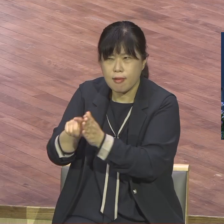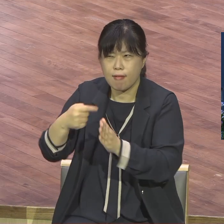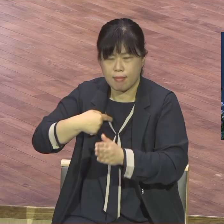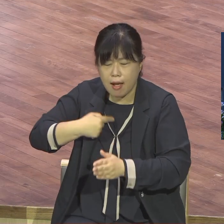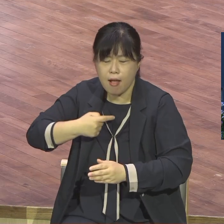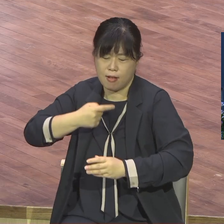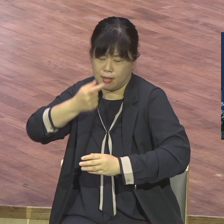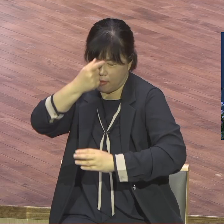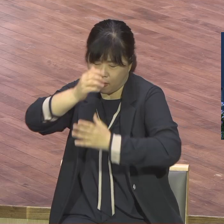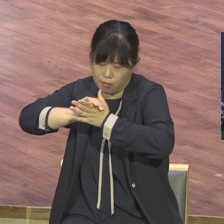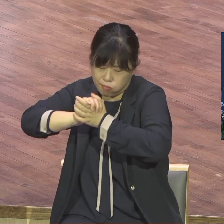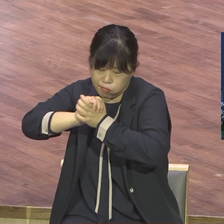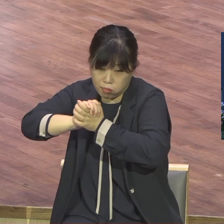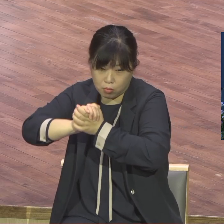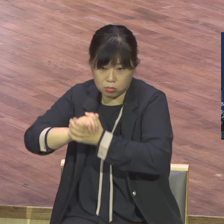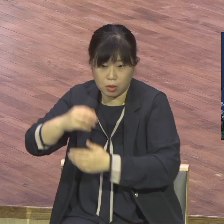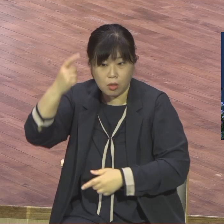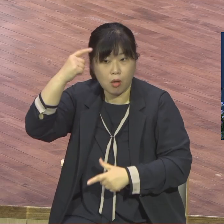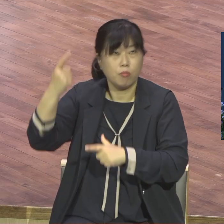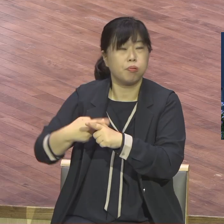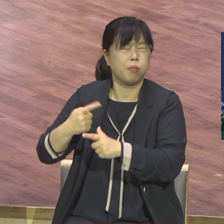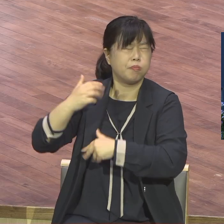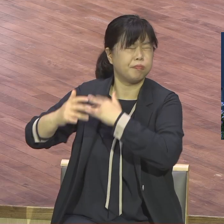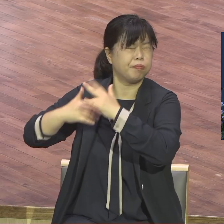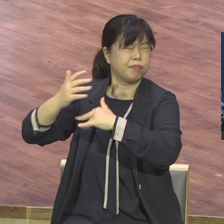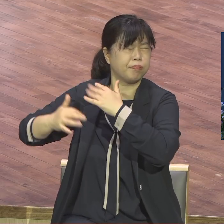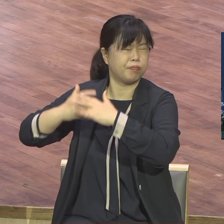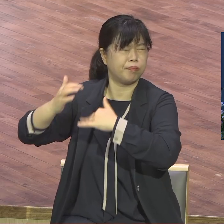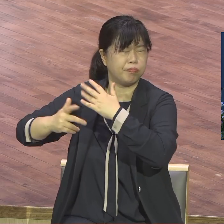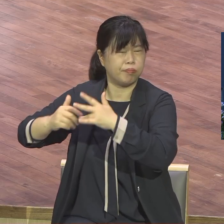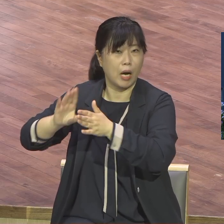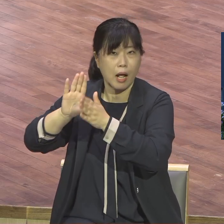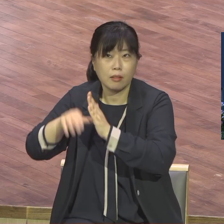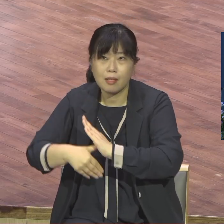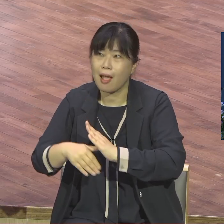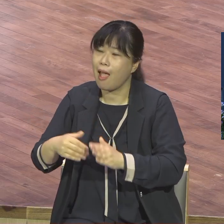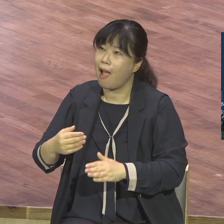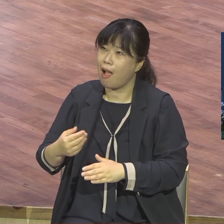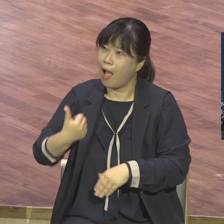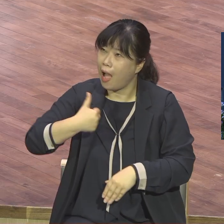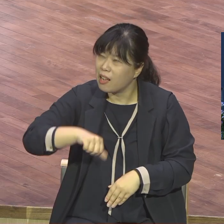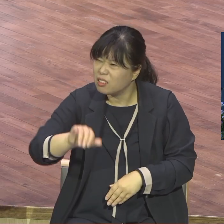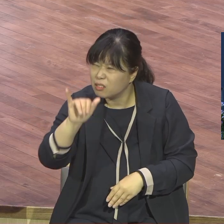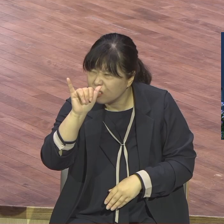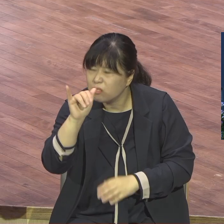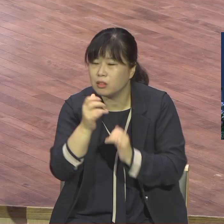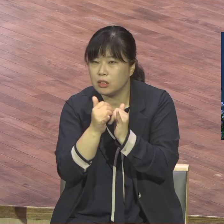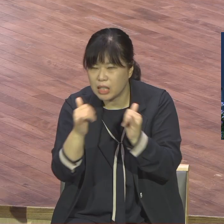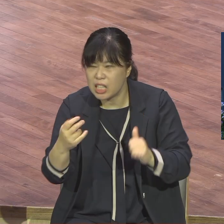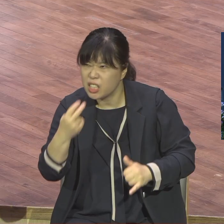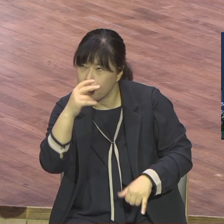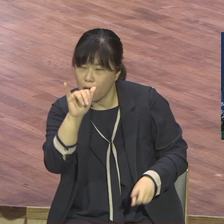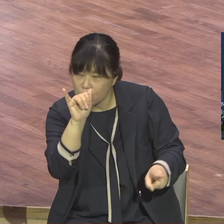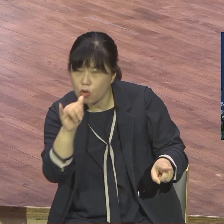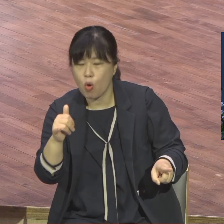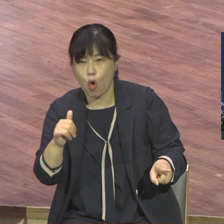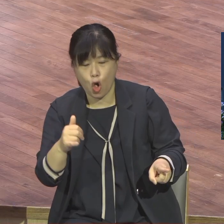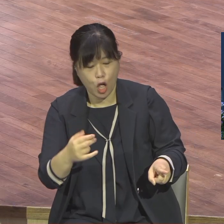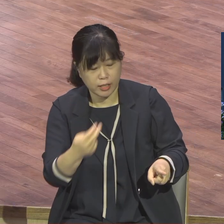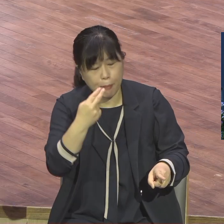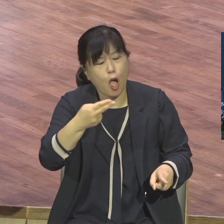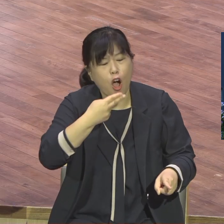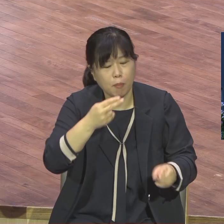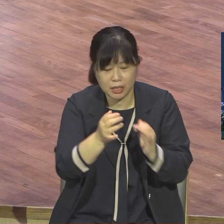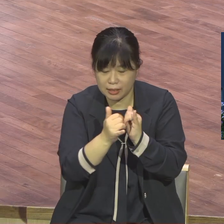내 속에 영생의 감 아들인 자는 생명이 있고 그걸 말하면서 아들인 자는 생명이 있고 아들 없는 생명이 없느니라 생명에